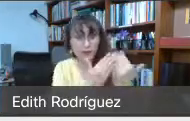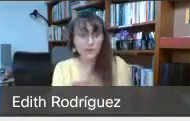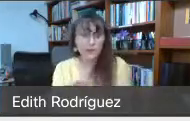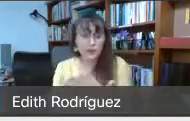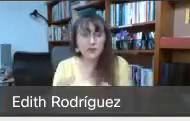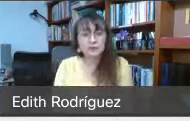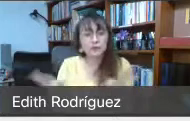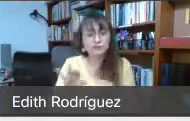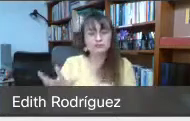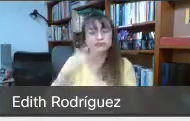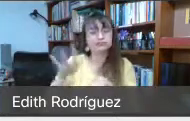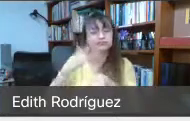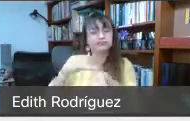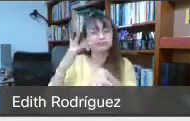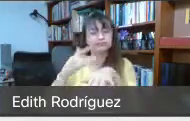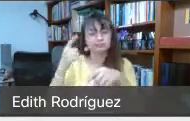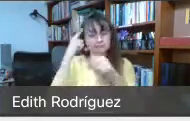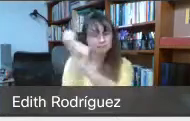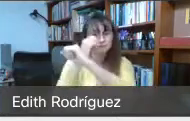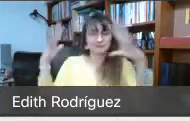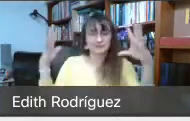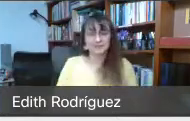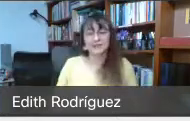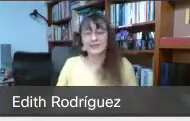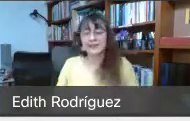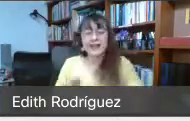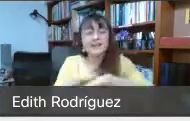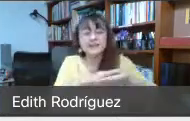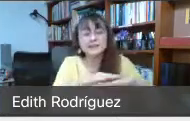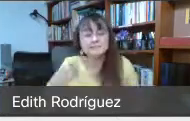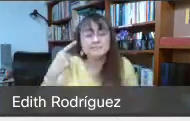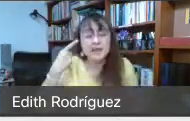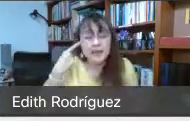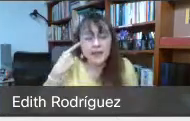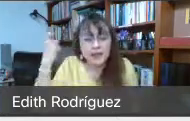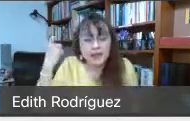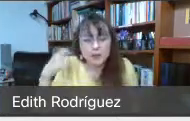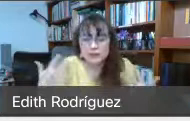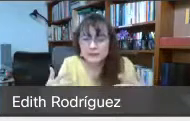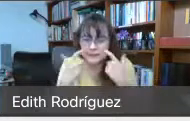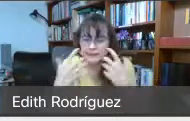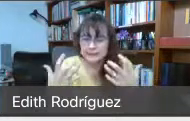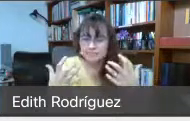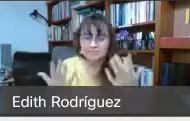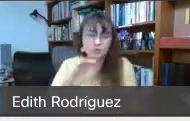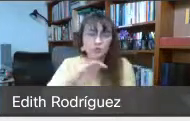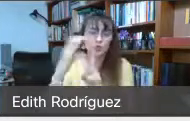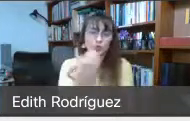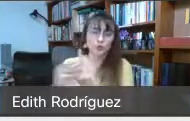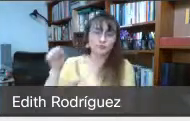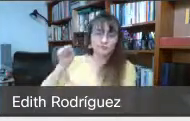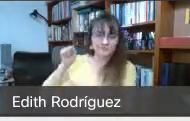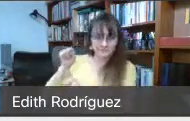textos escritos, orales, cantados, que tienen que ver con la literatura, y eso motiva en nosotros la creatividad,